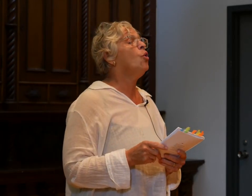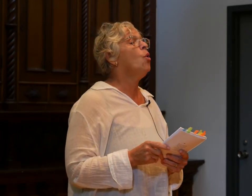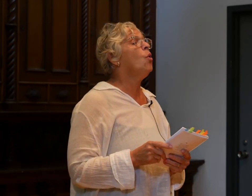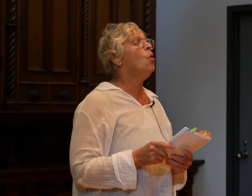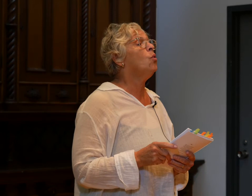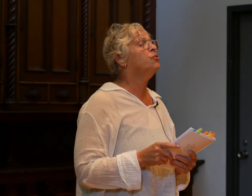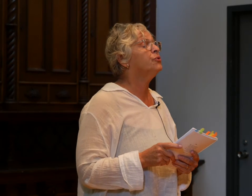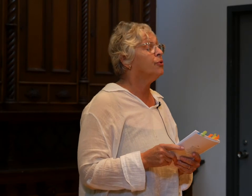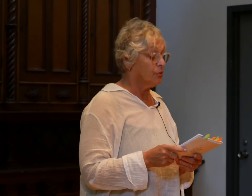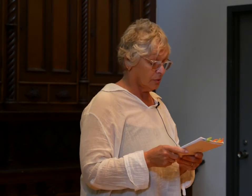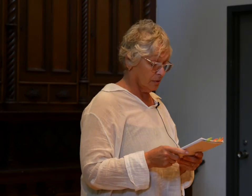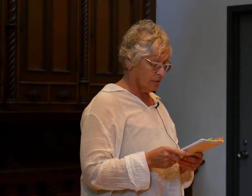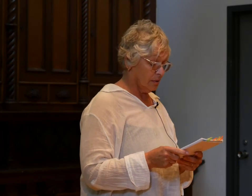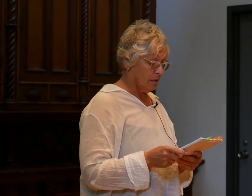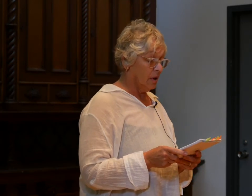Homme rose,